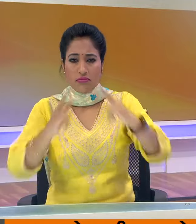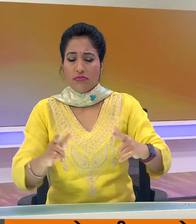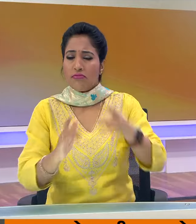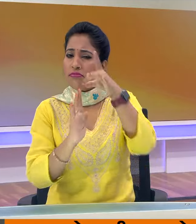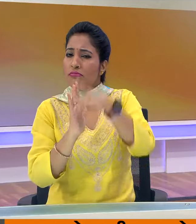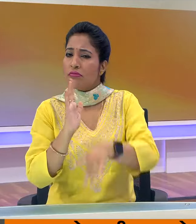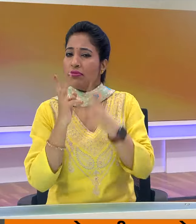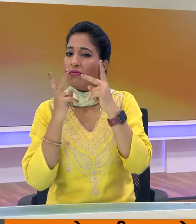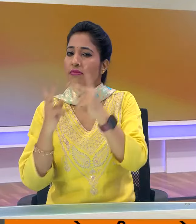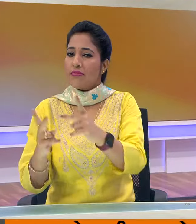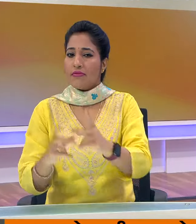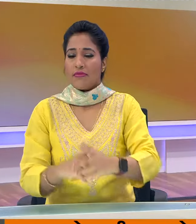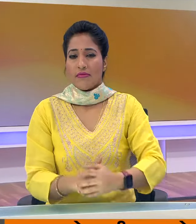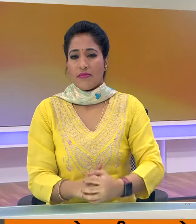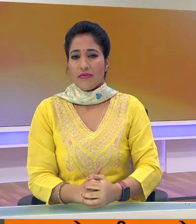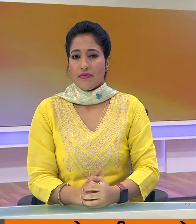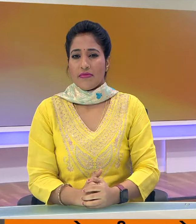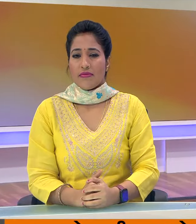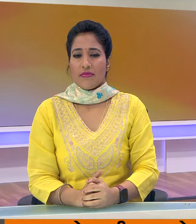लिया।